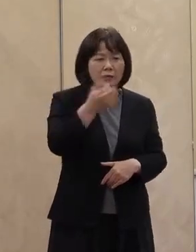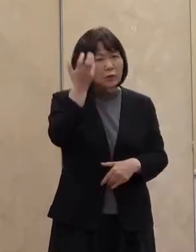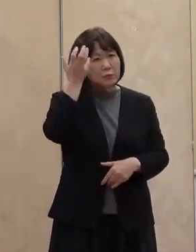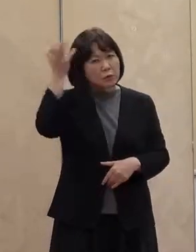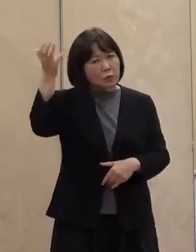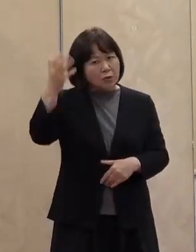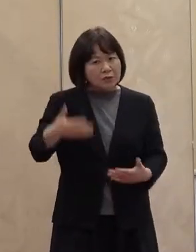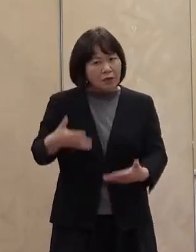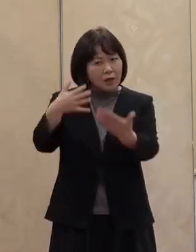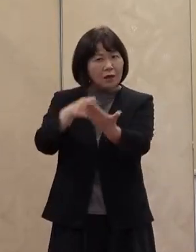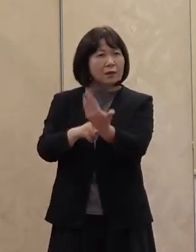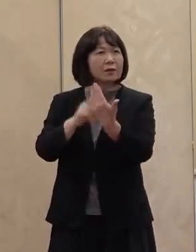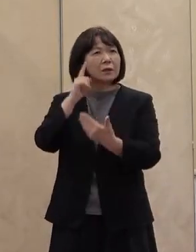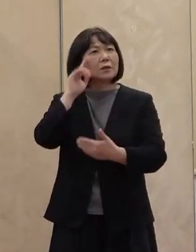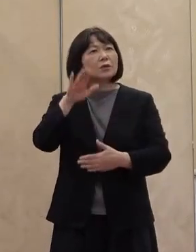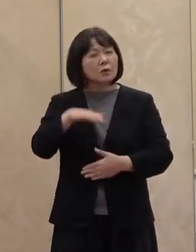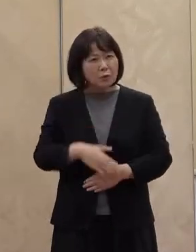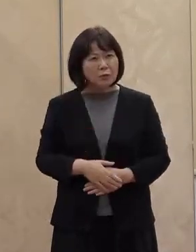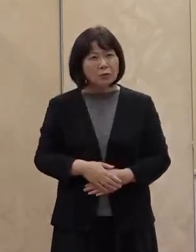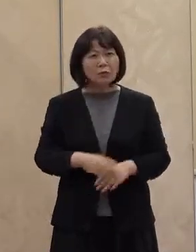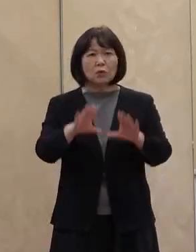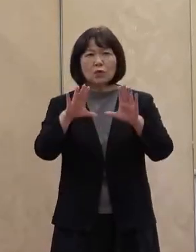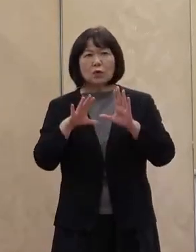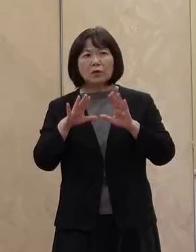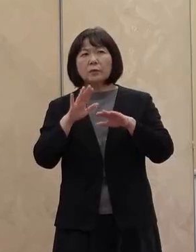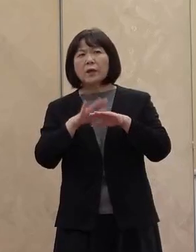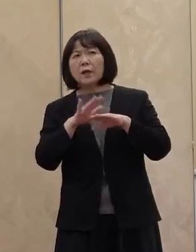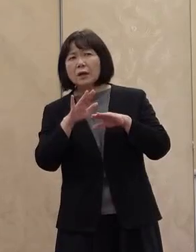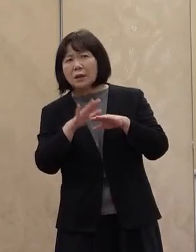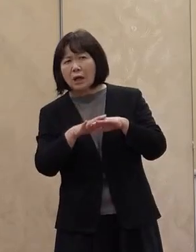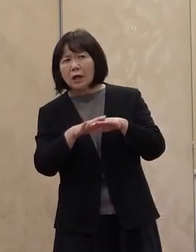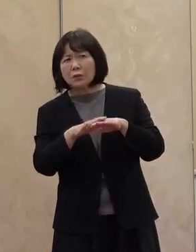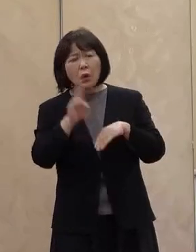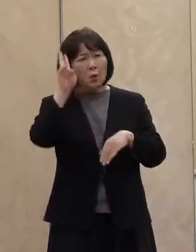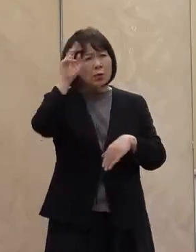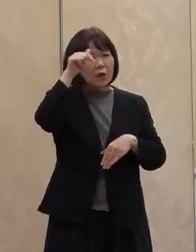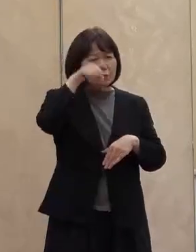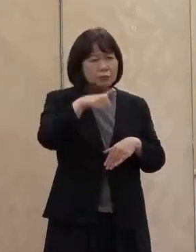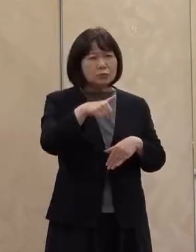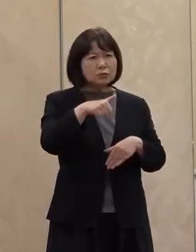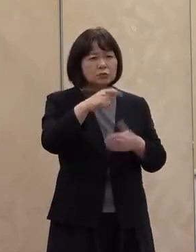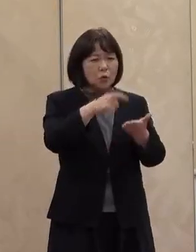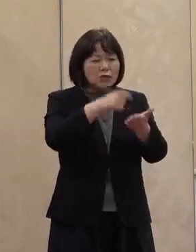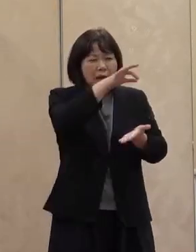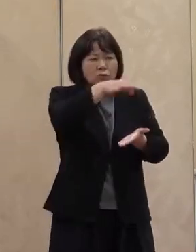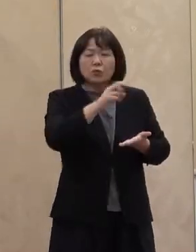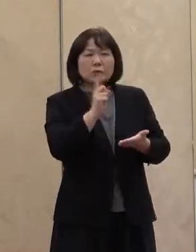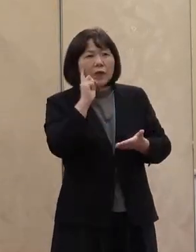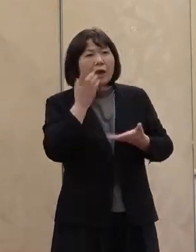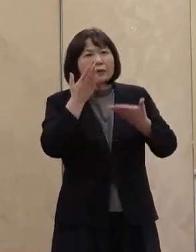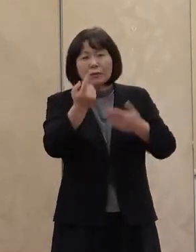が報道もあったと思うんですけれども、その受け止めと府の税収はどういうふうに考えていらっしゃるのか教えてください。